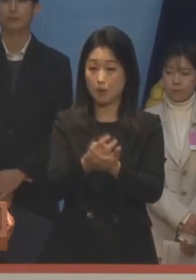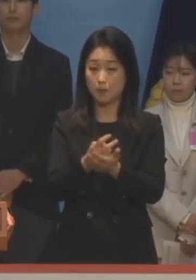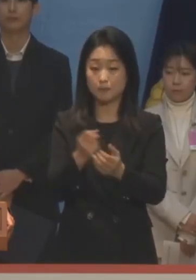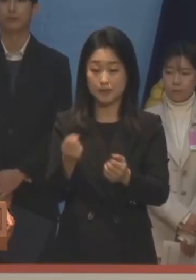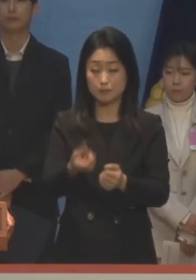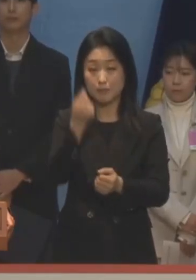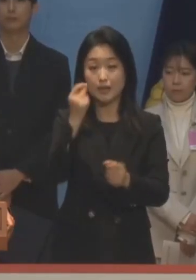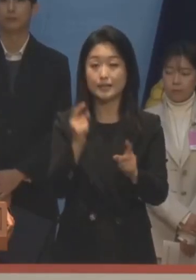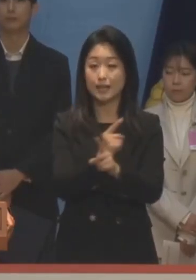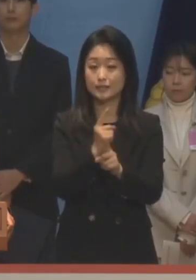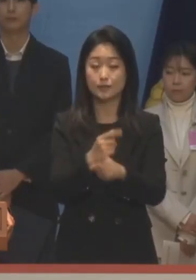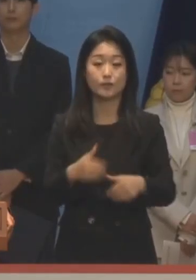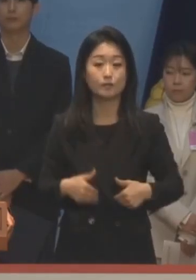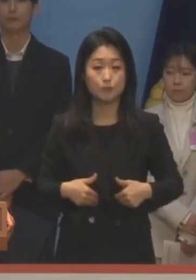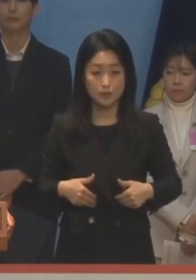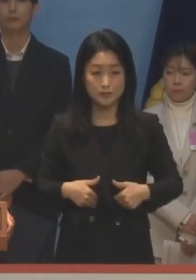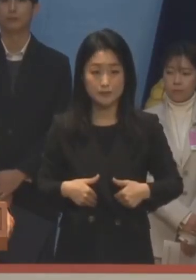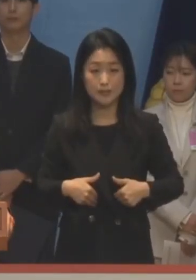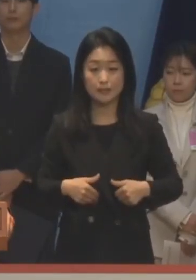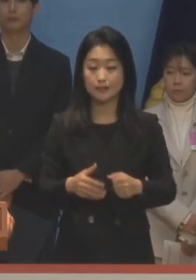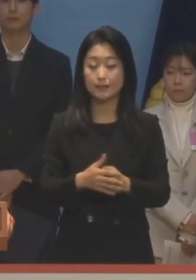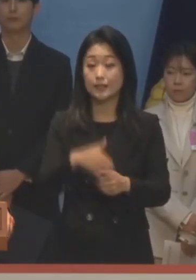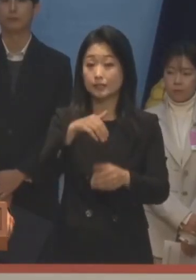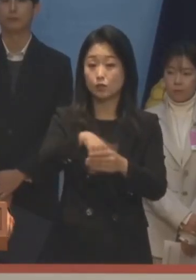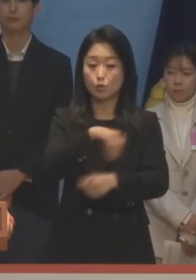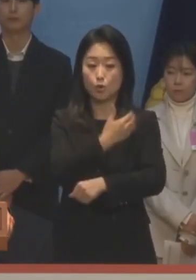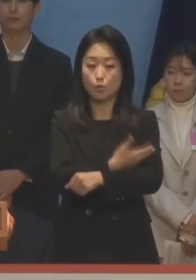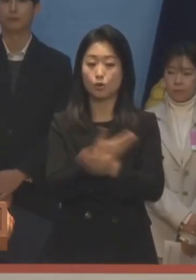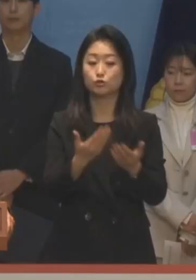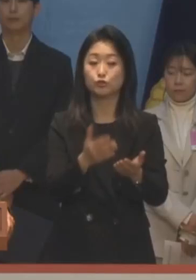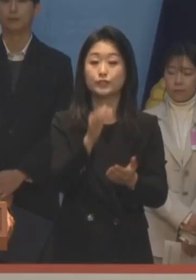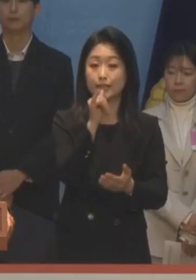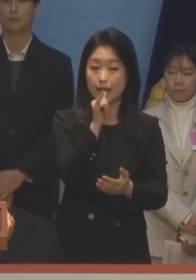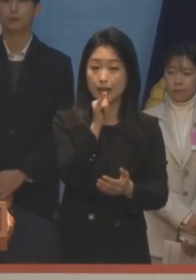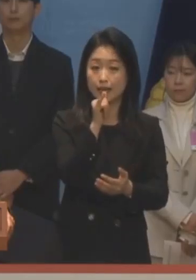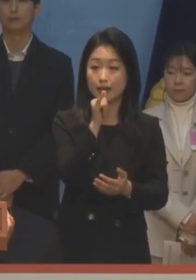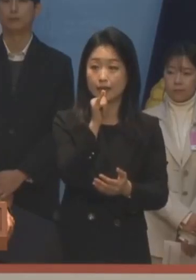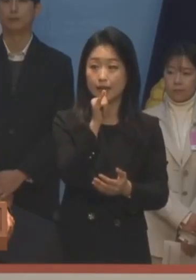시급한 개정이 필요합니다. 이에 선고권을 보장할 수 있도록